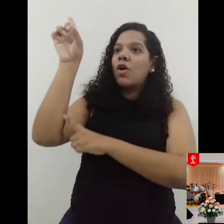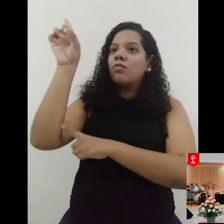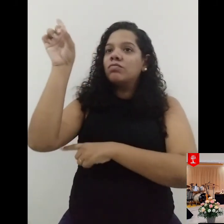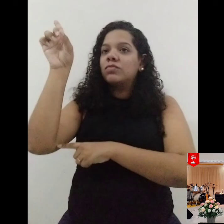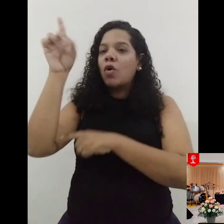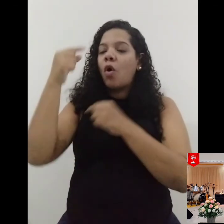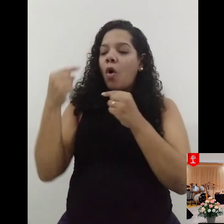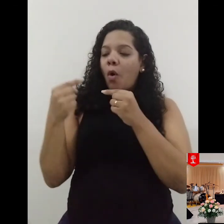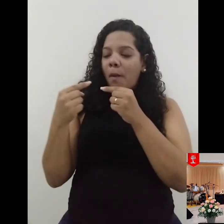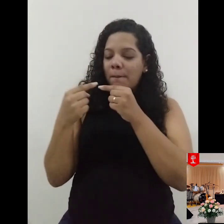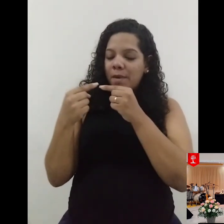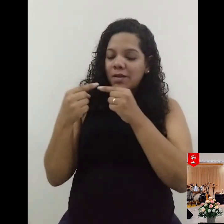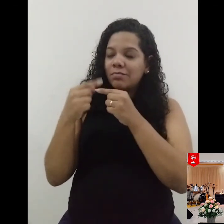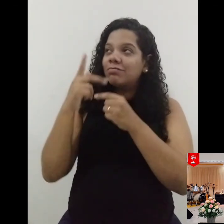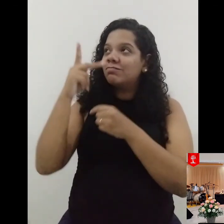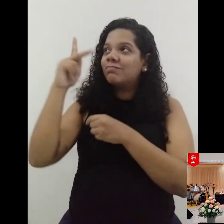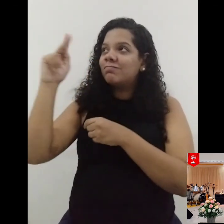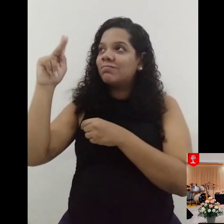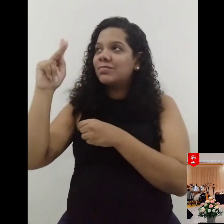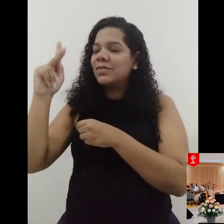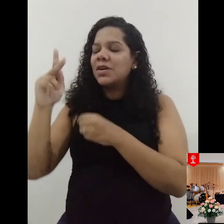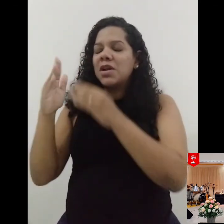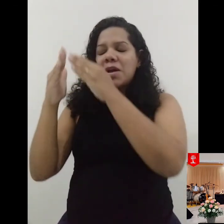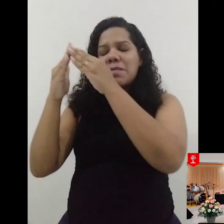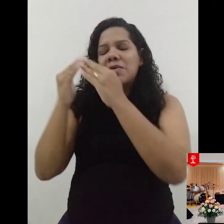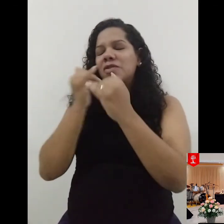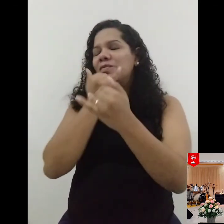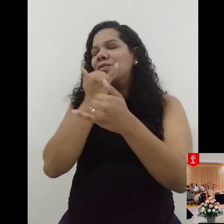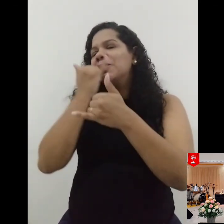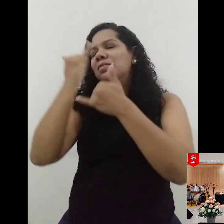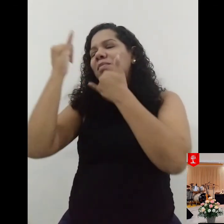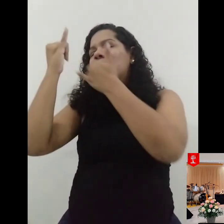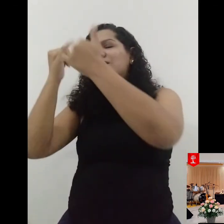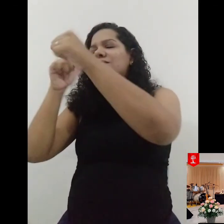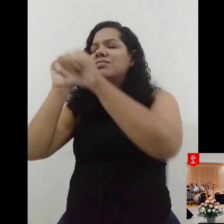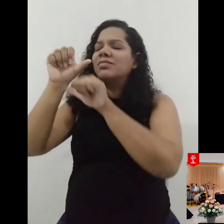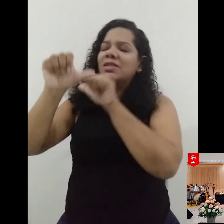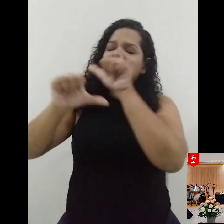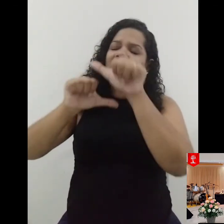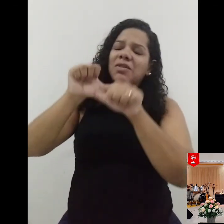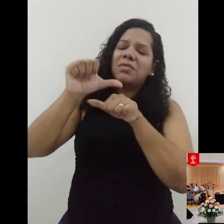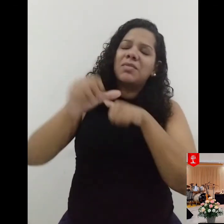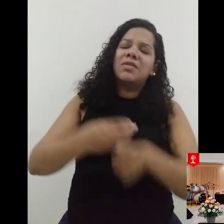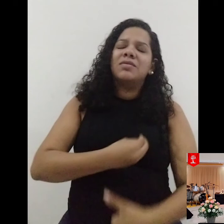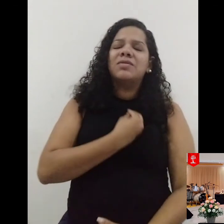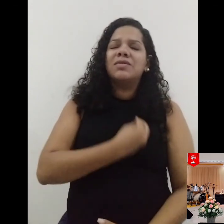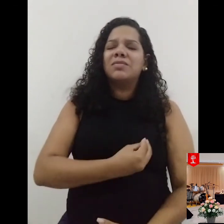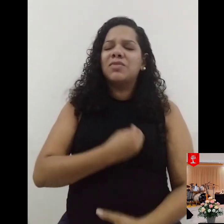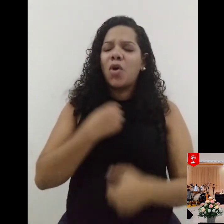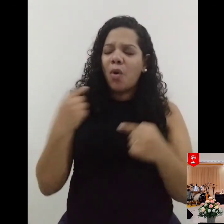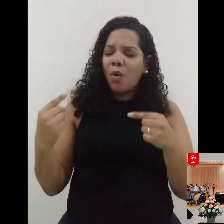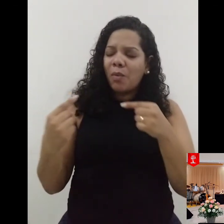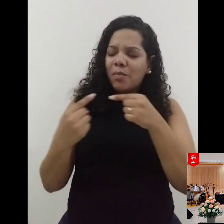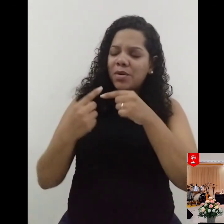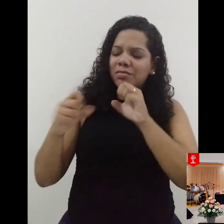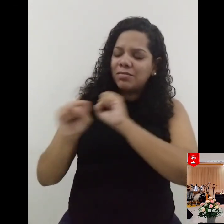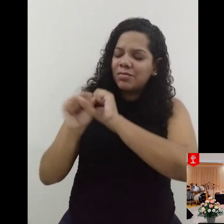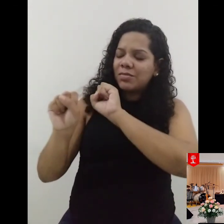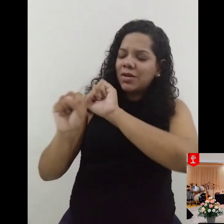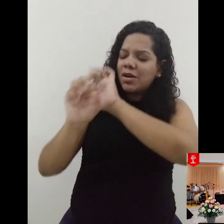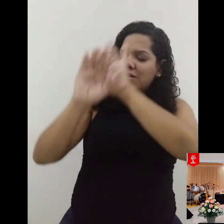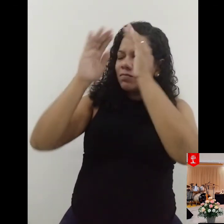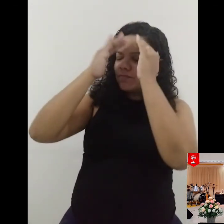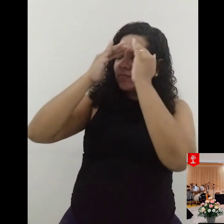enfrentado as angústias que têm alcançado muitos corações. Pedimos consolo e graça.